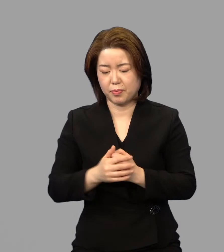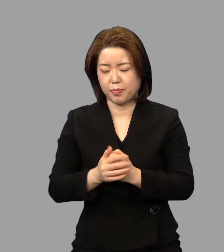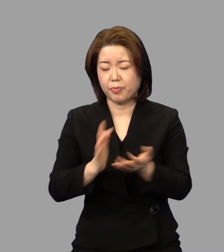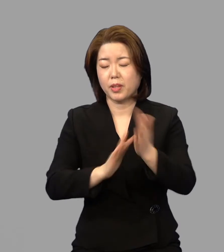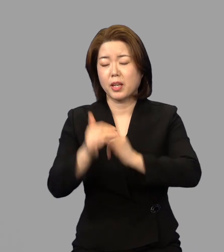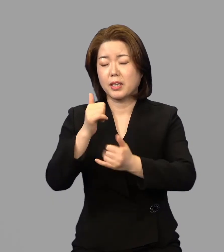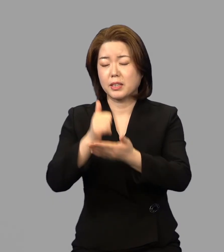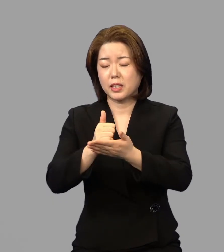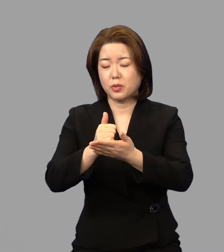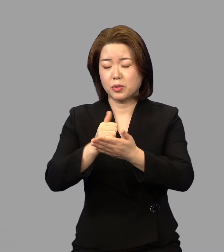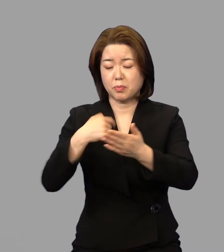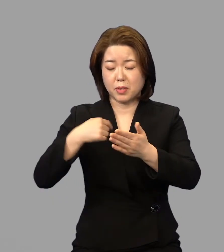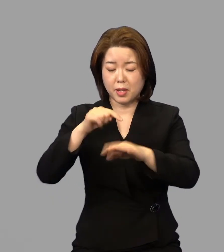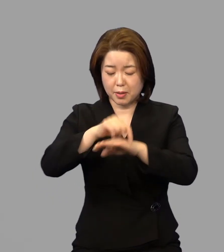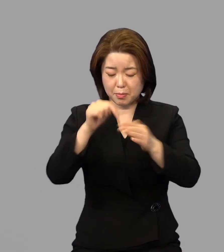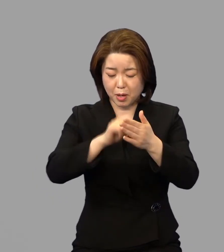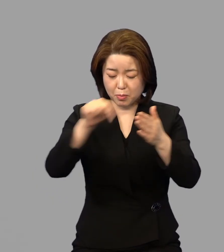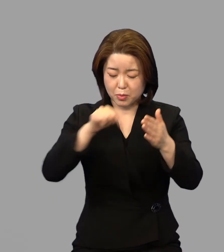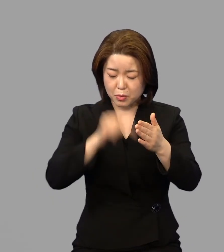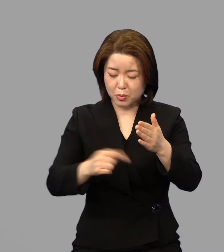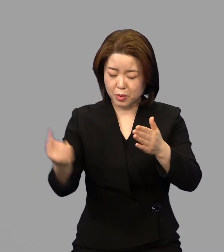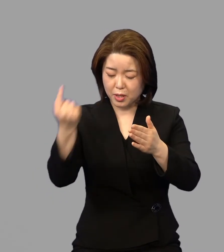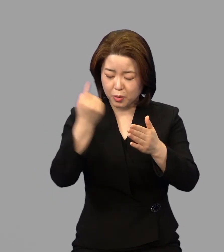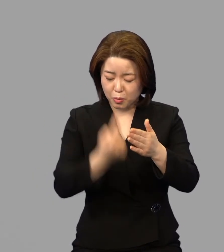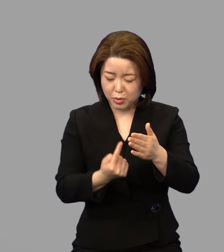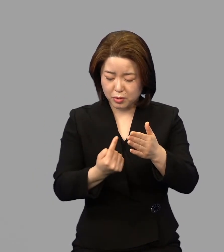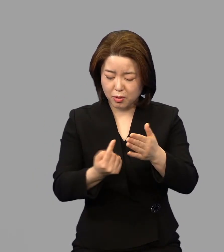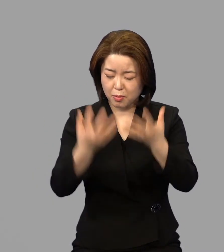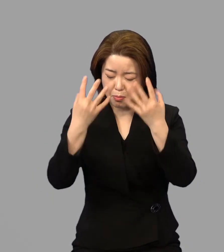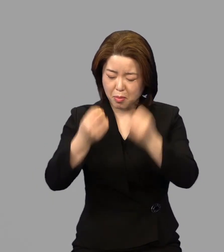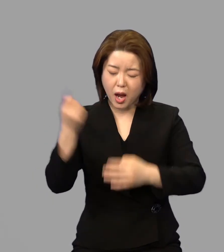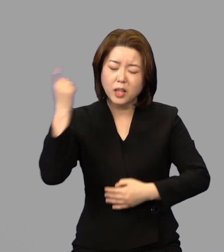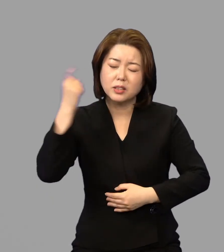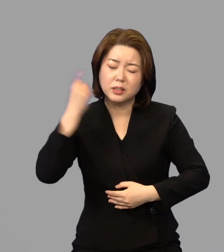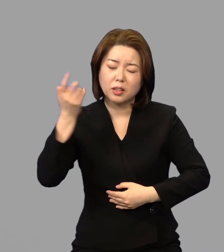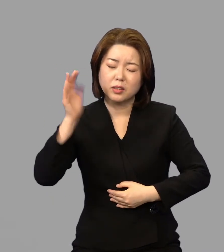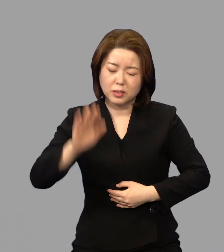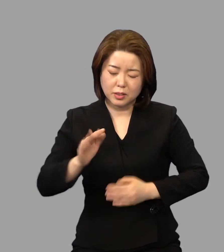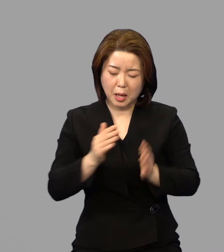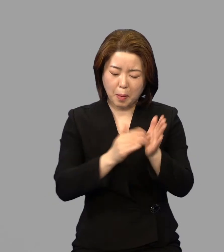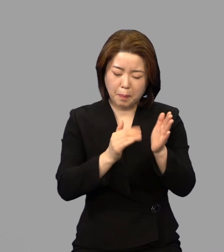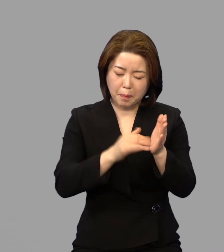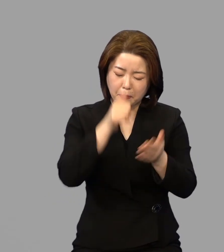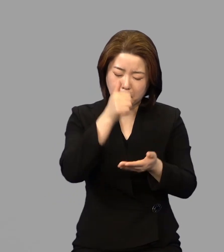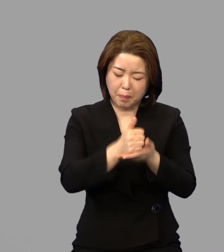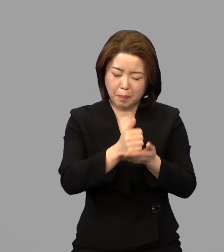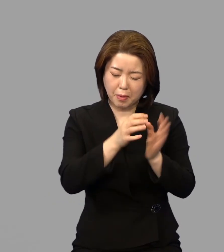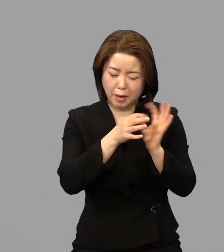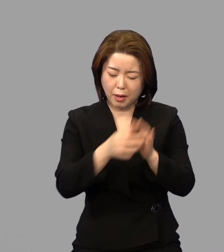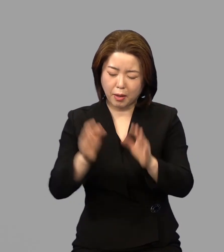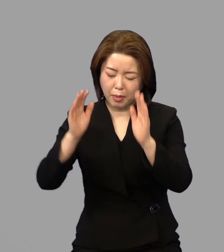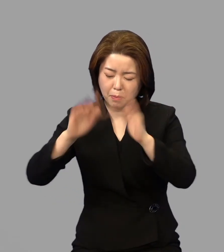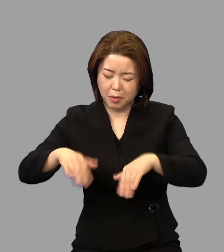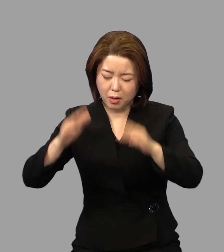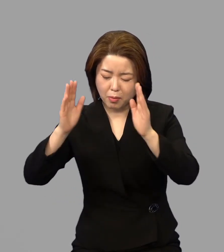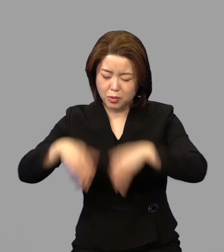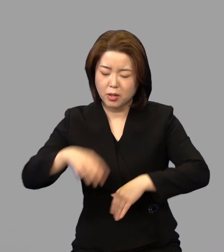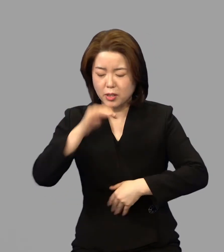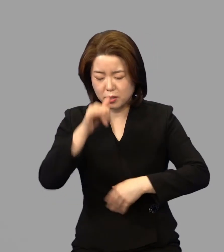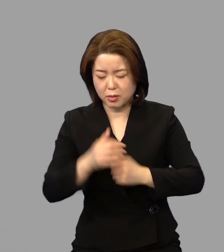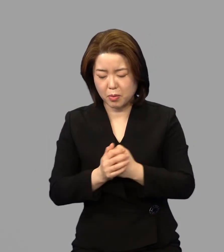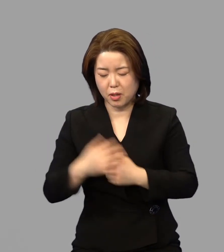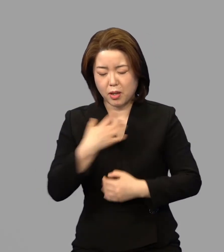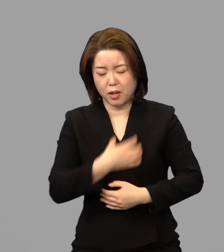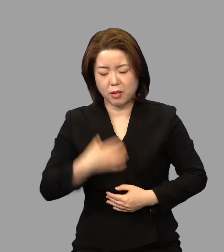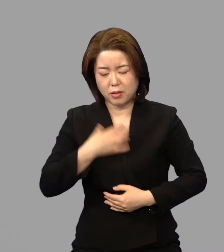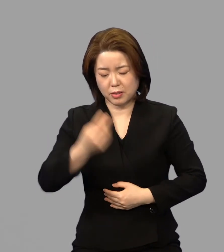예수님 마음에 계시다고 수도 없이 듣고도 은밀한 죄에 속절없이 무너지는, 걱정과